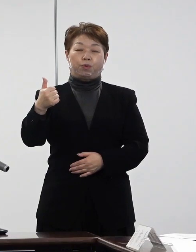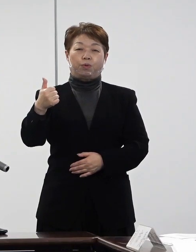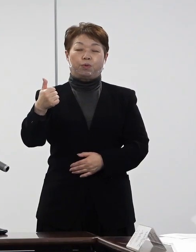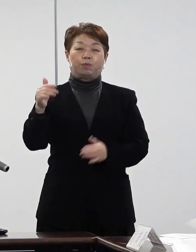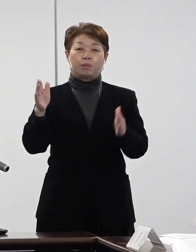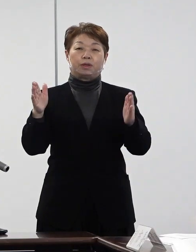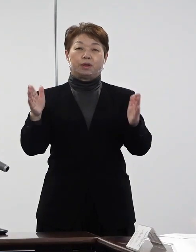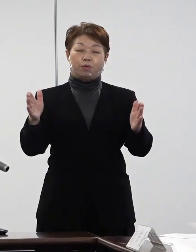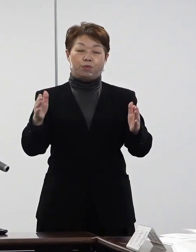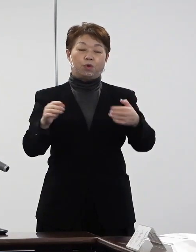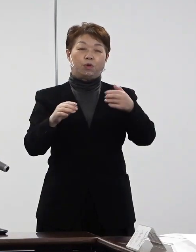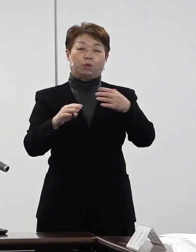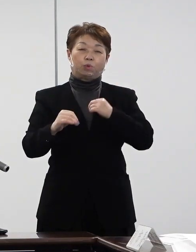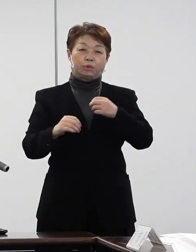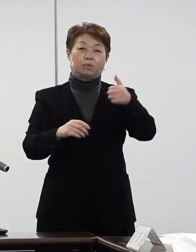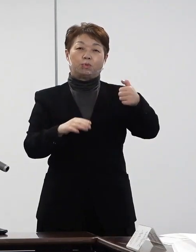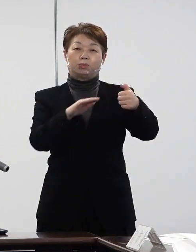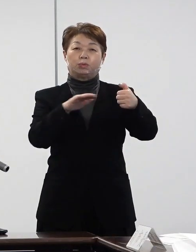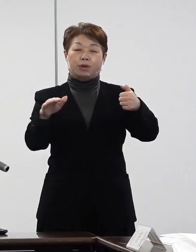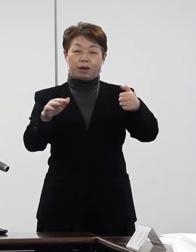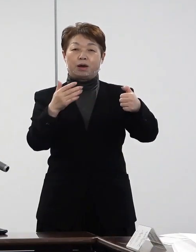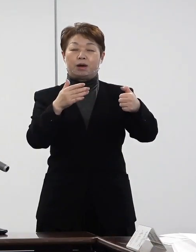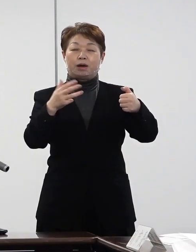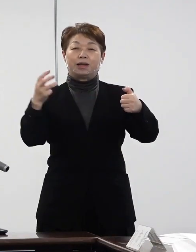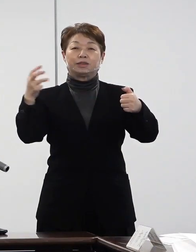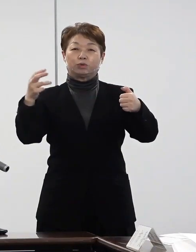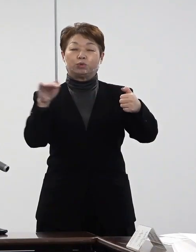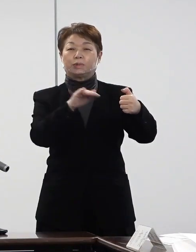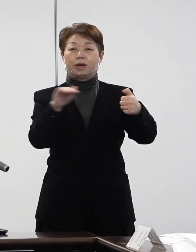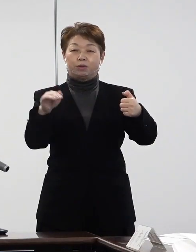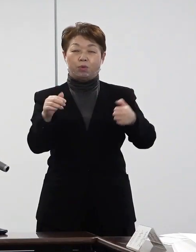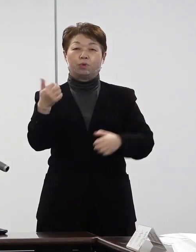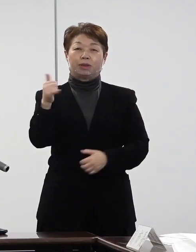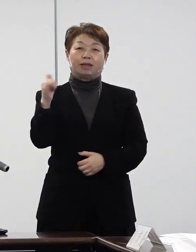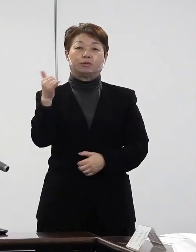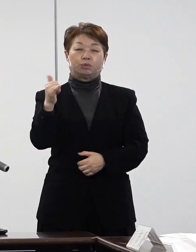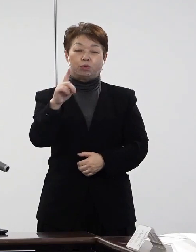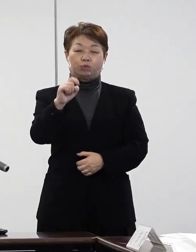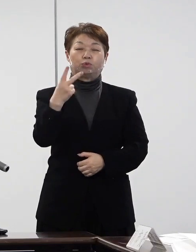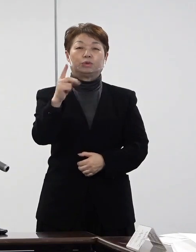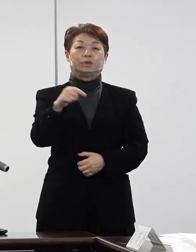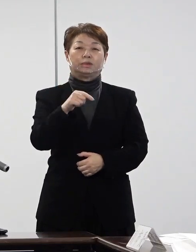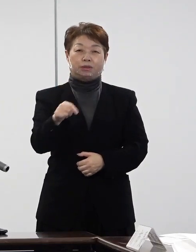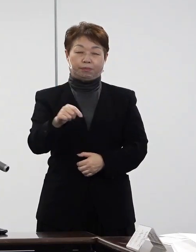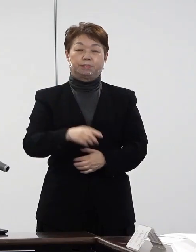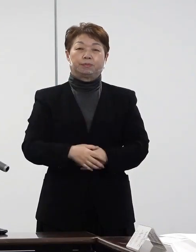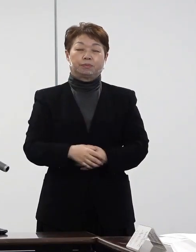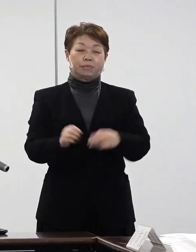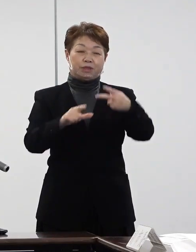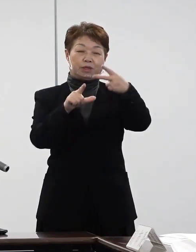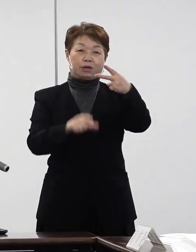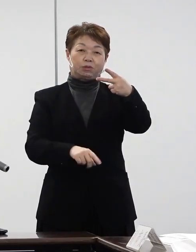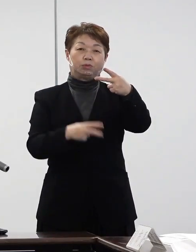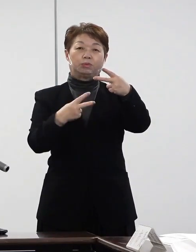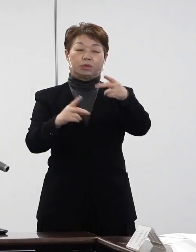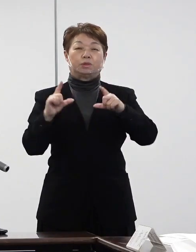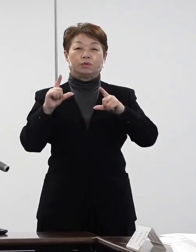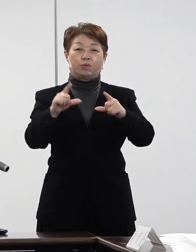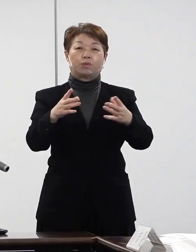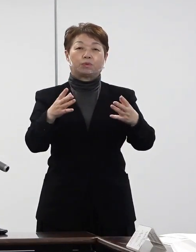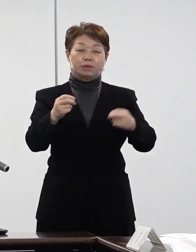2955例目の50代から80代以上の男女12名、2月2日にご報告し